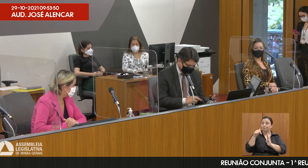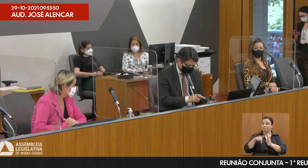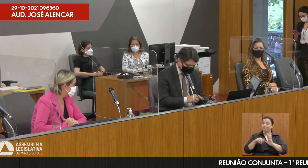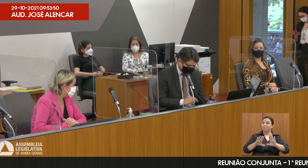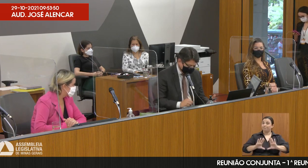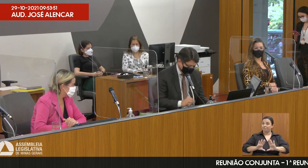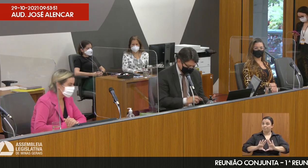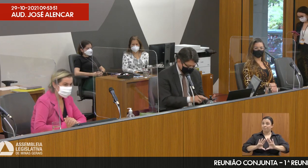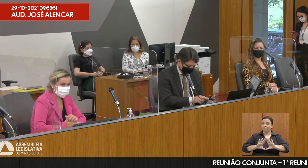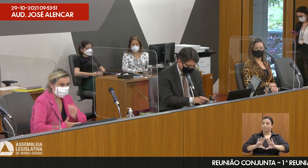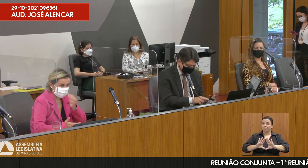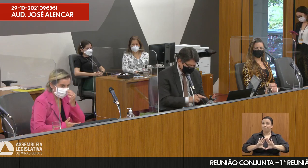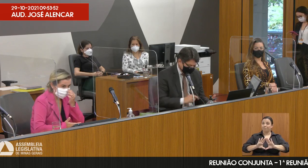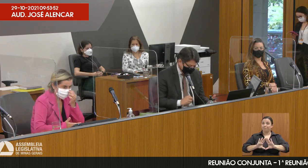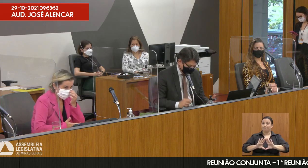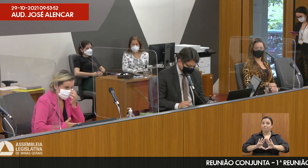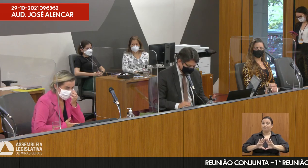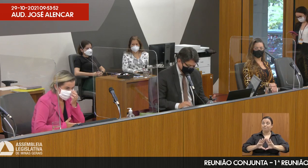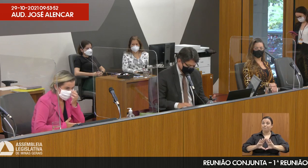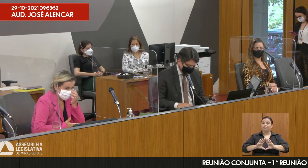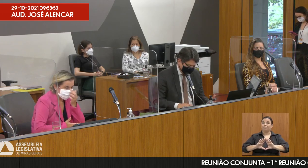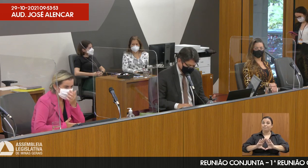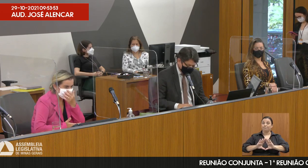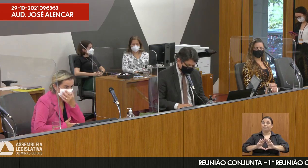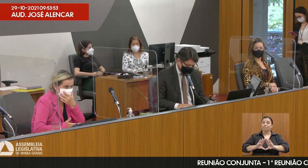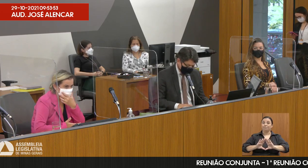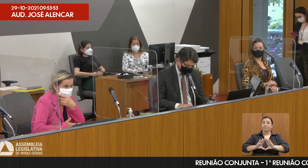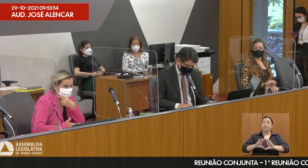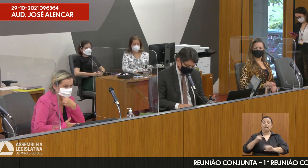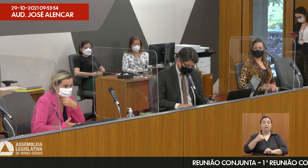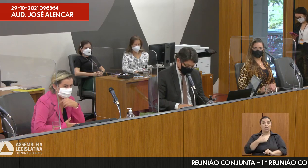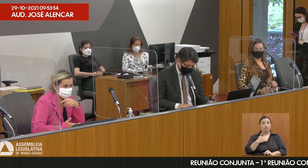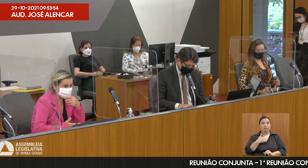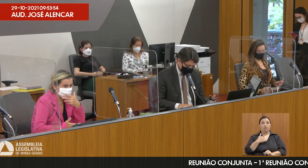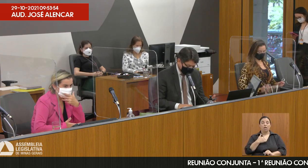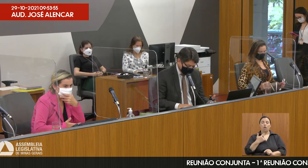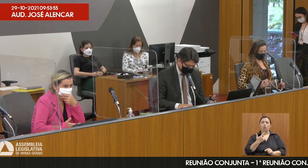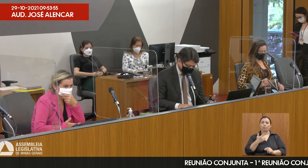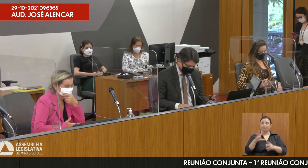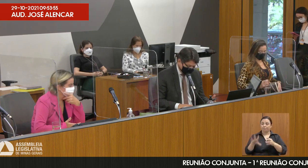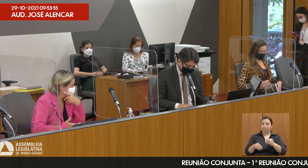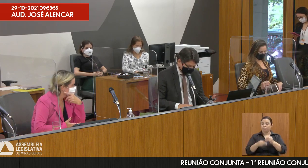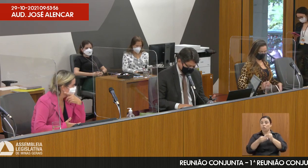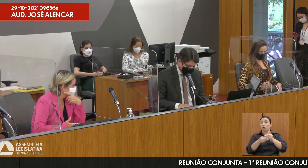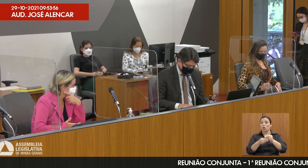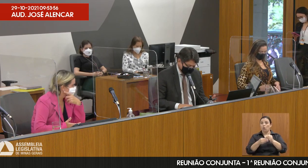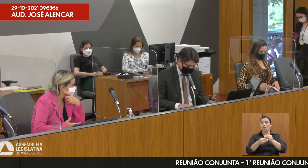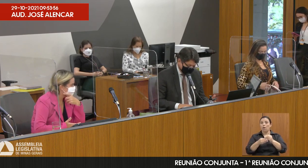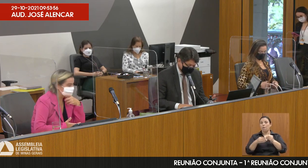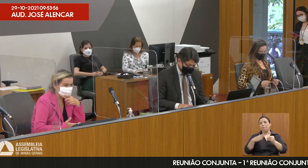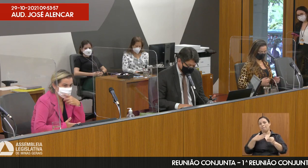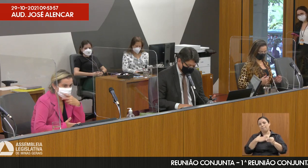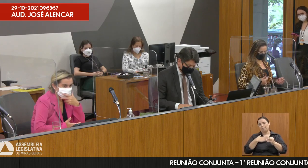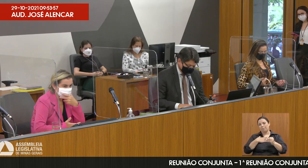Minas. E eu coloquei uma emenda minha no PPAG, que é o